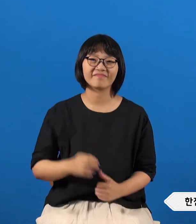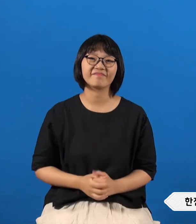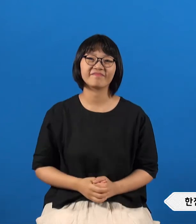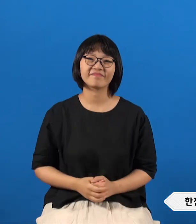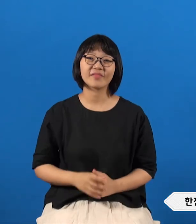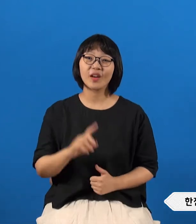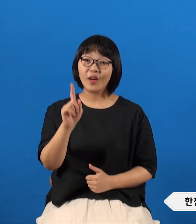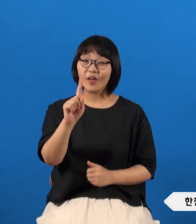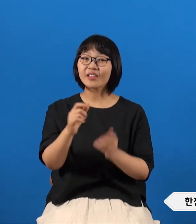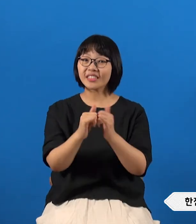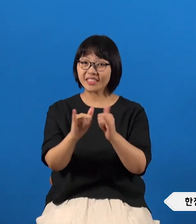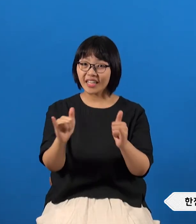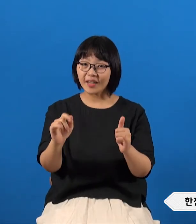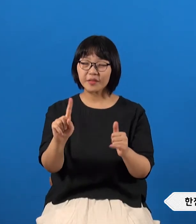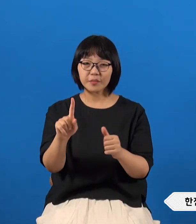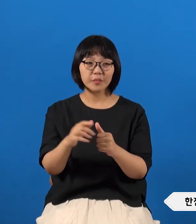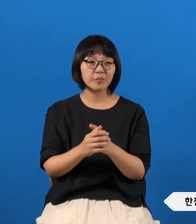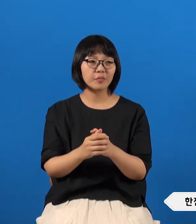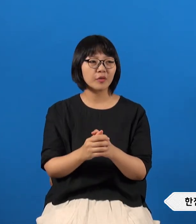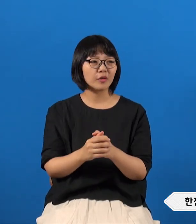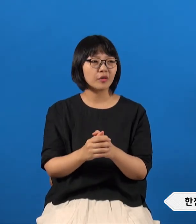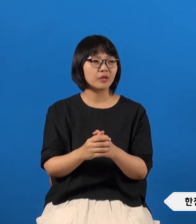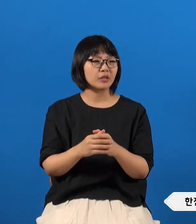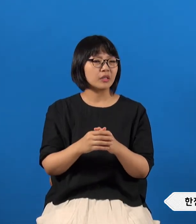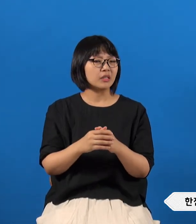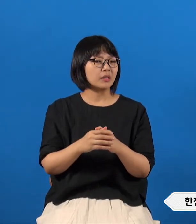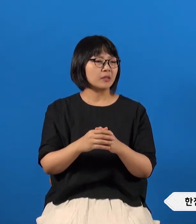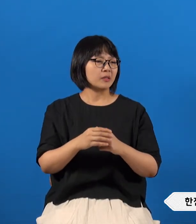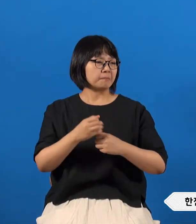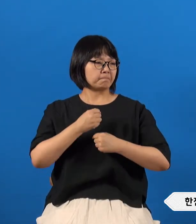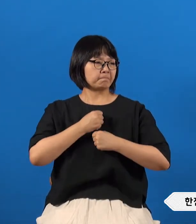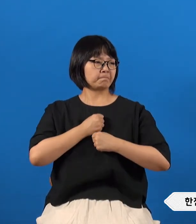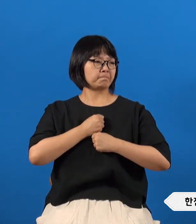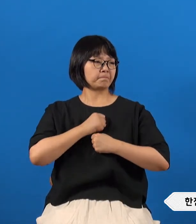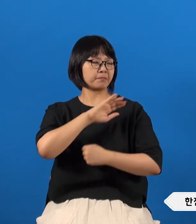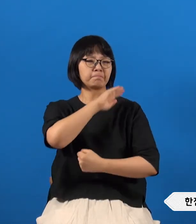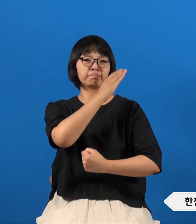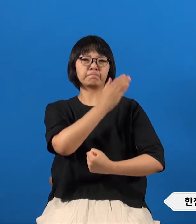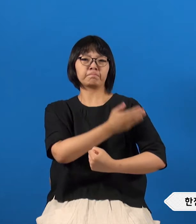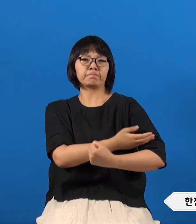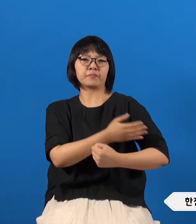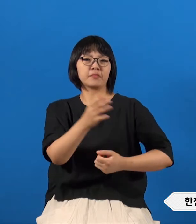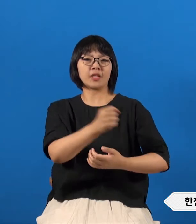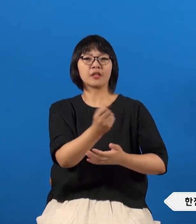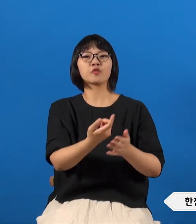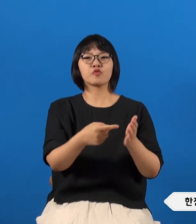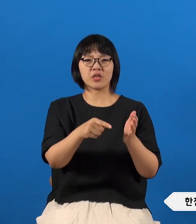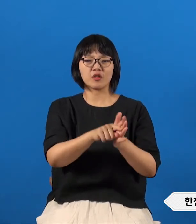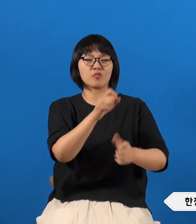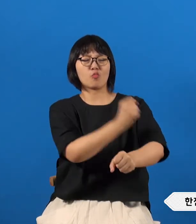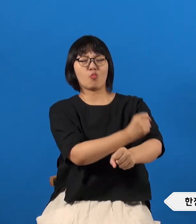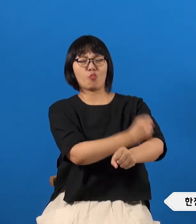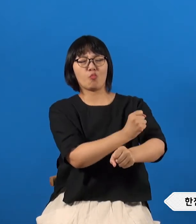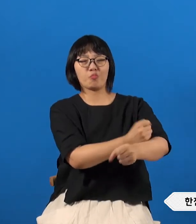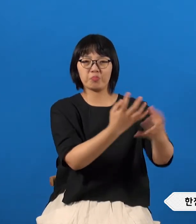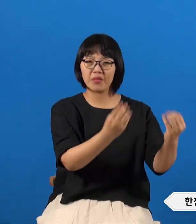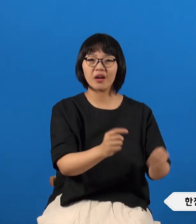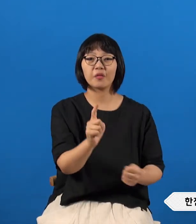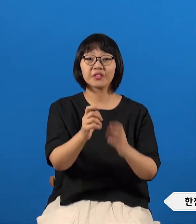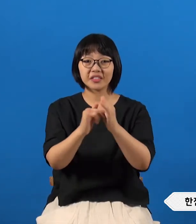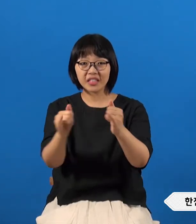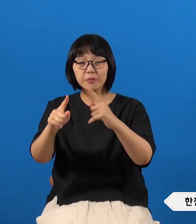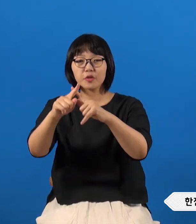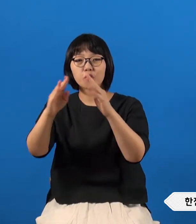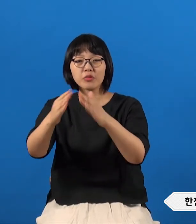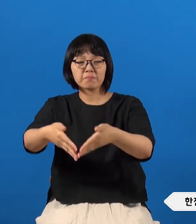분은 연보를 많이 합니다. 공표 치기 위해서. 어떤 분은 저 시골에다가 교회당도, 예배당도 여러